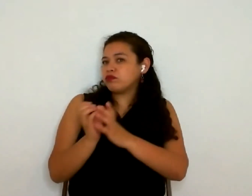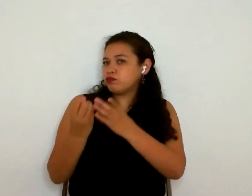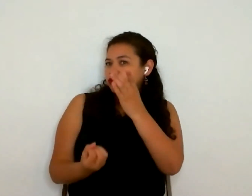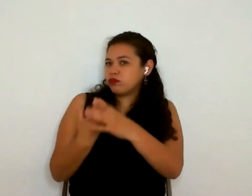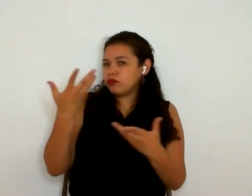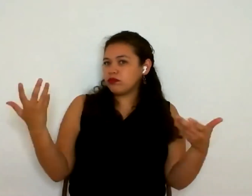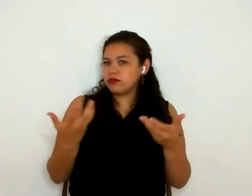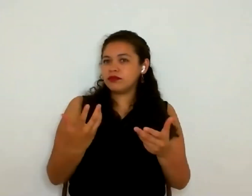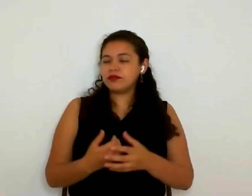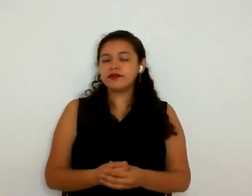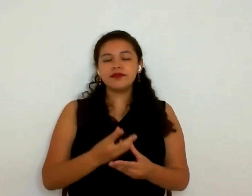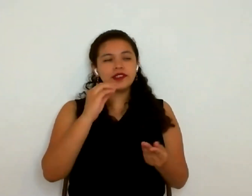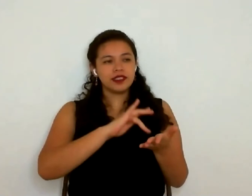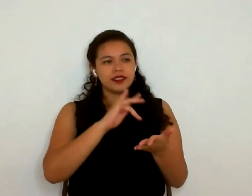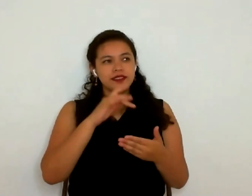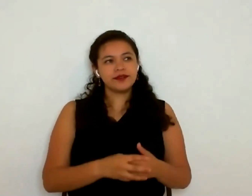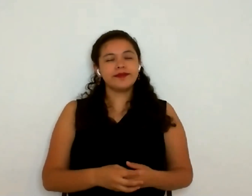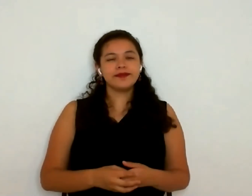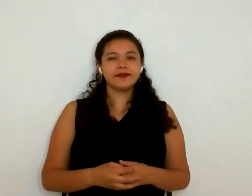muchas gracias